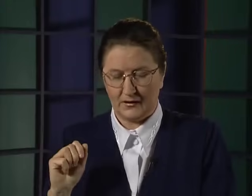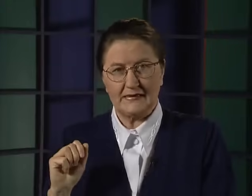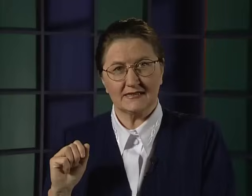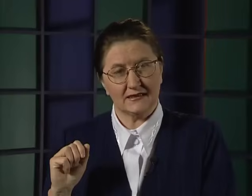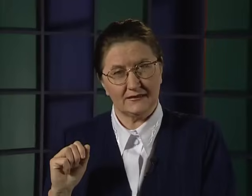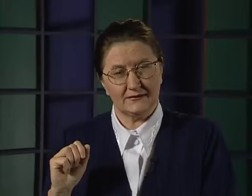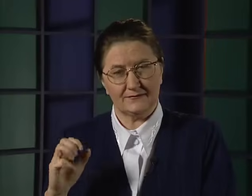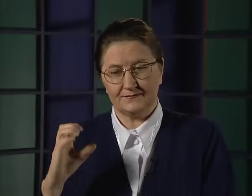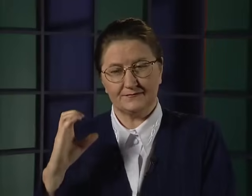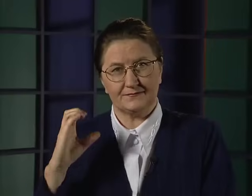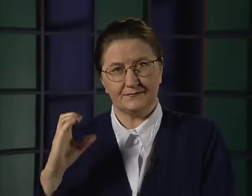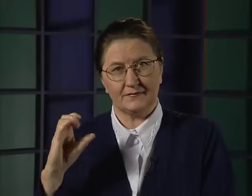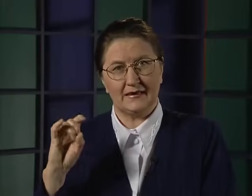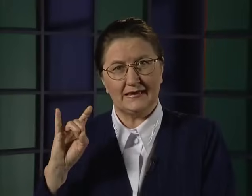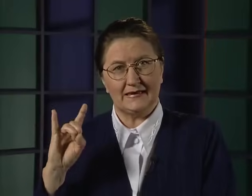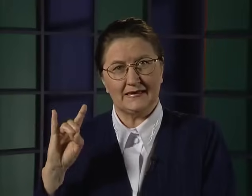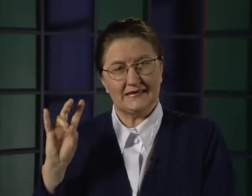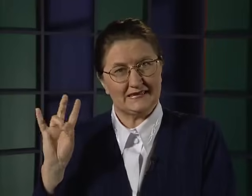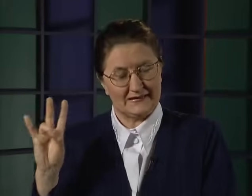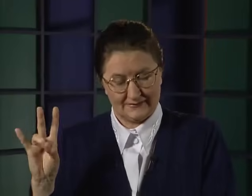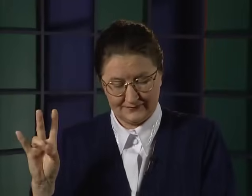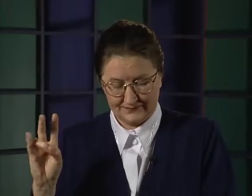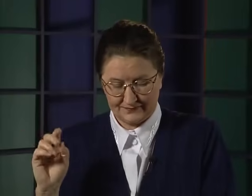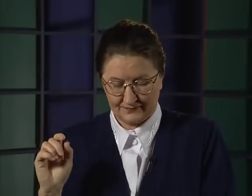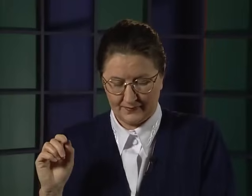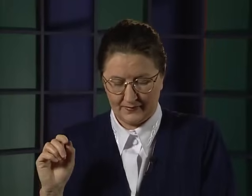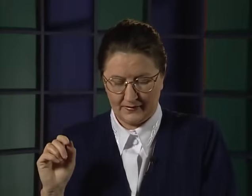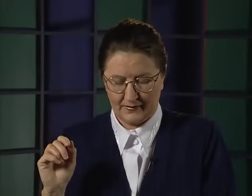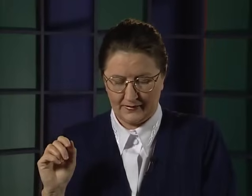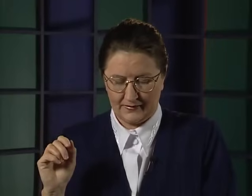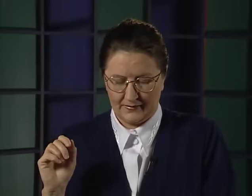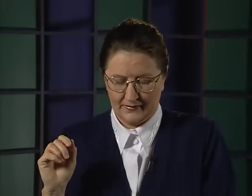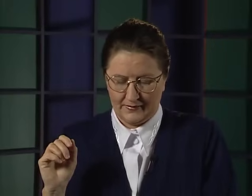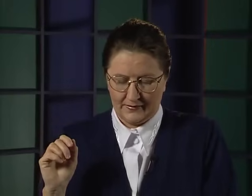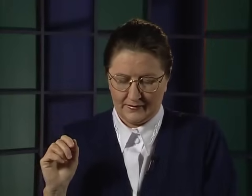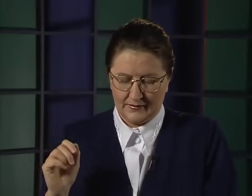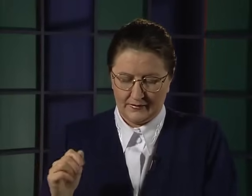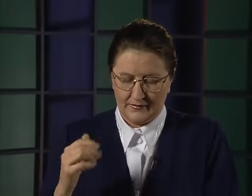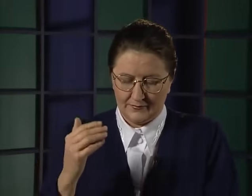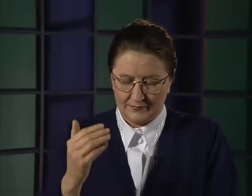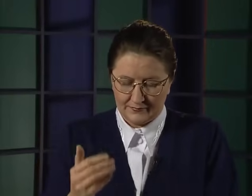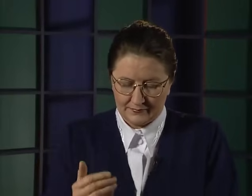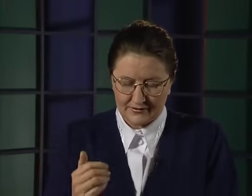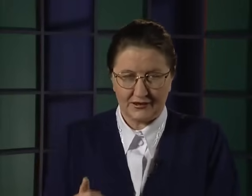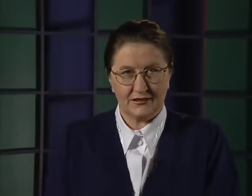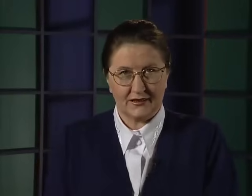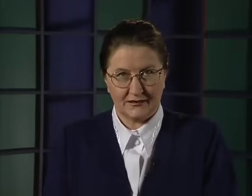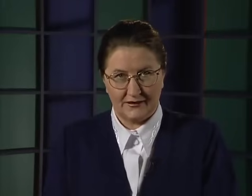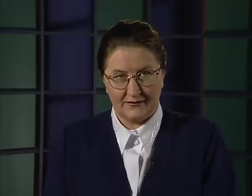Сын, сын. И скажите дактильно